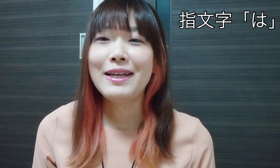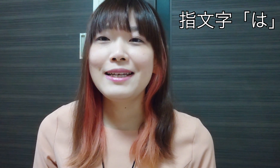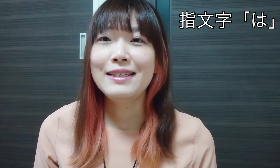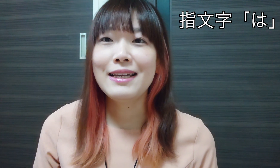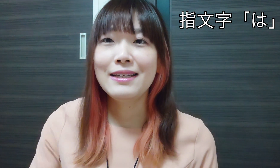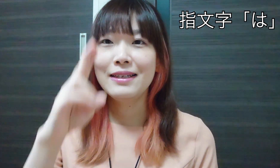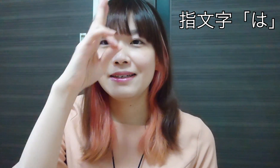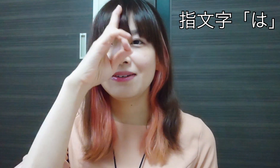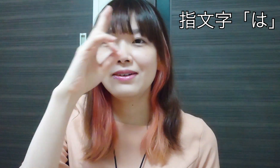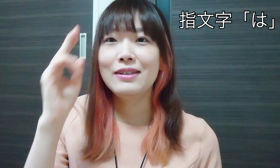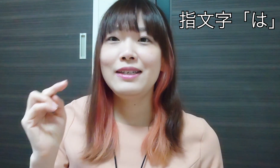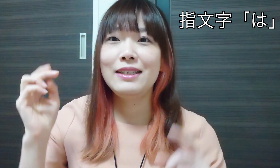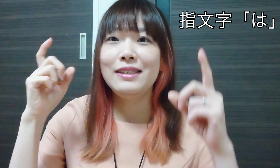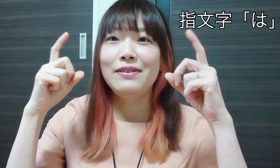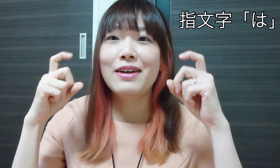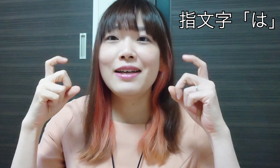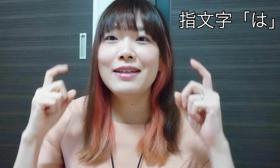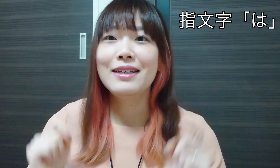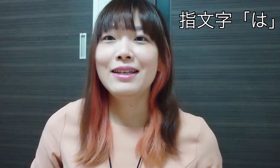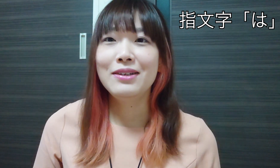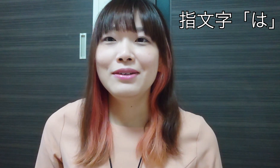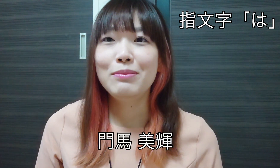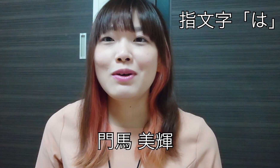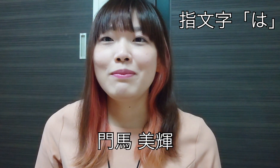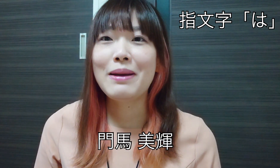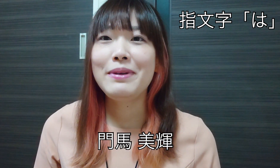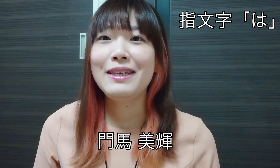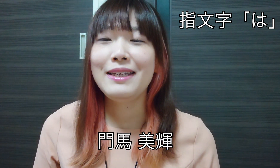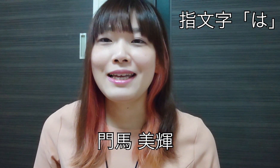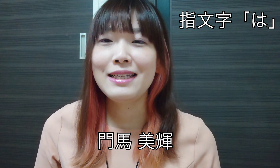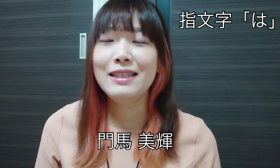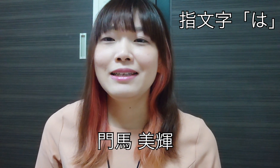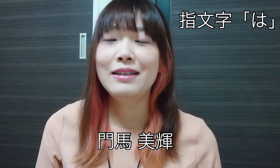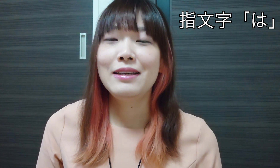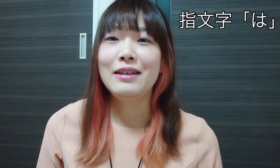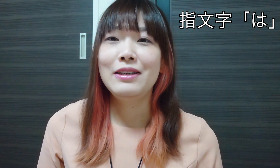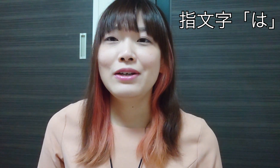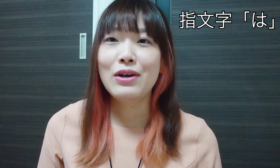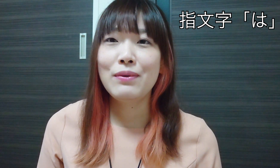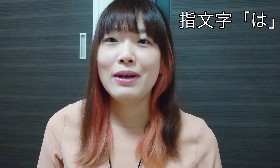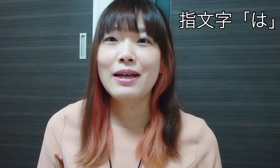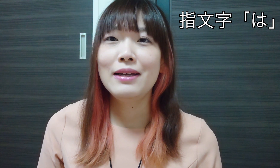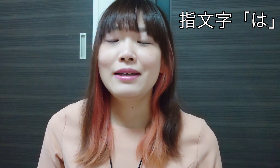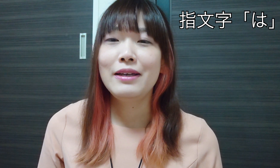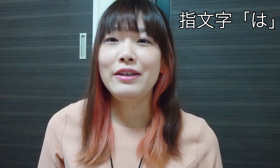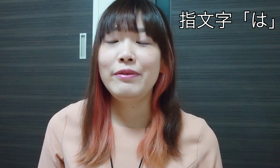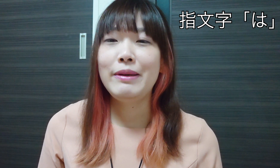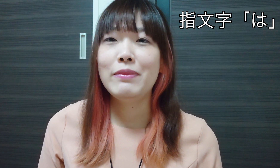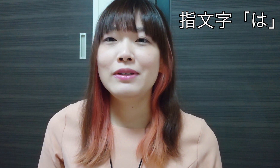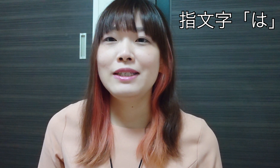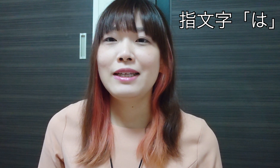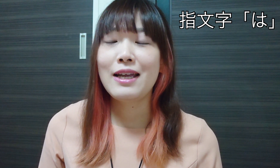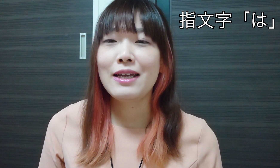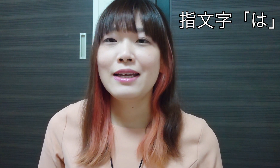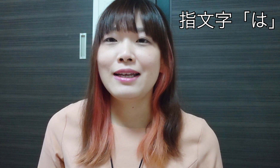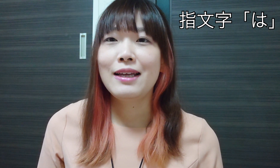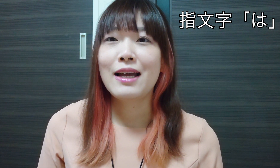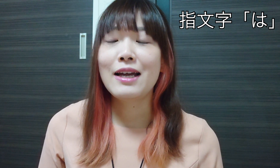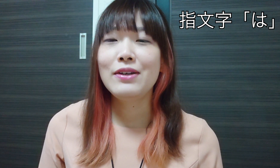皆さん、こんにちは。門間美樹です。今日は指文字で、は